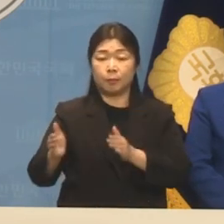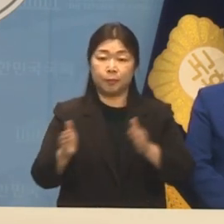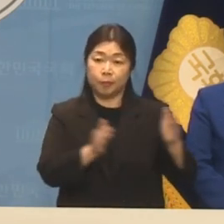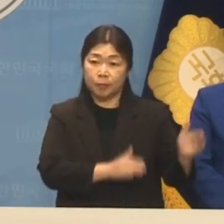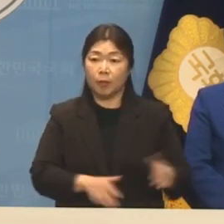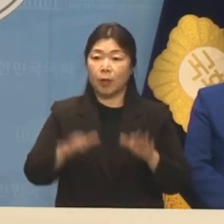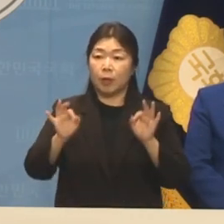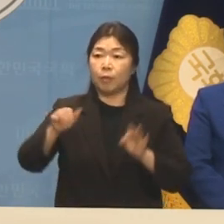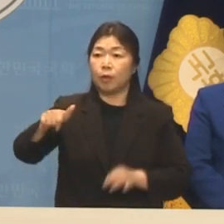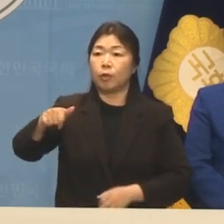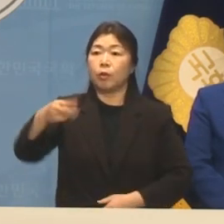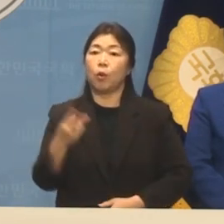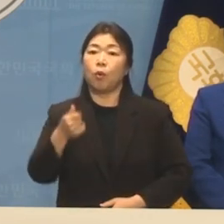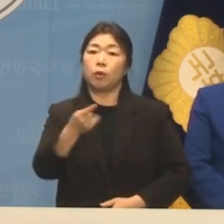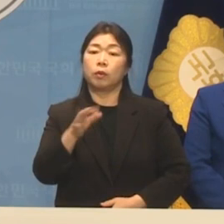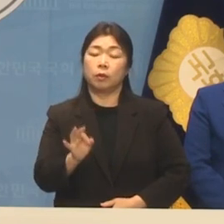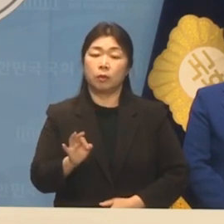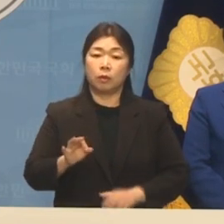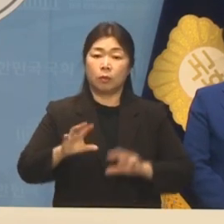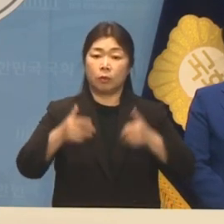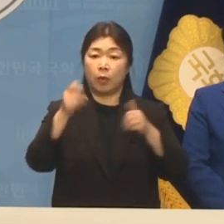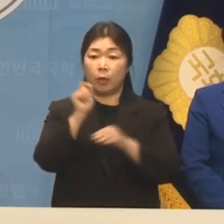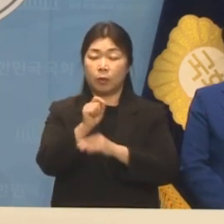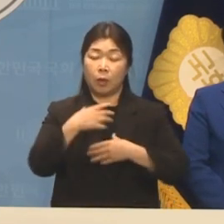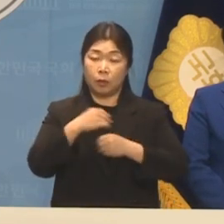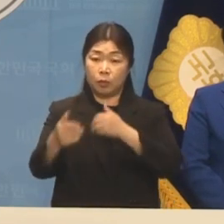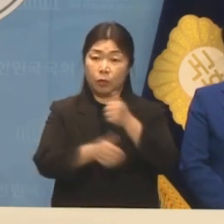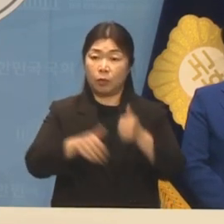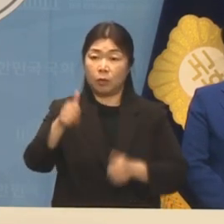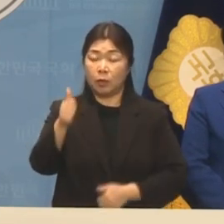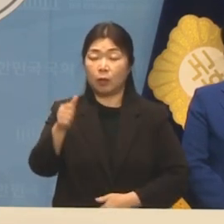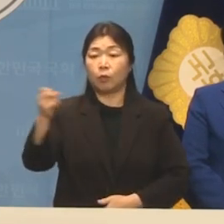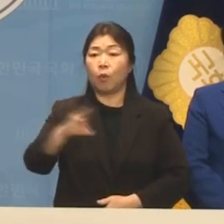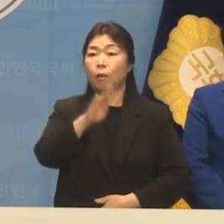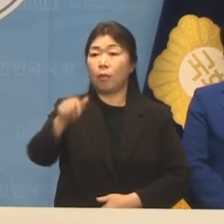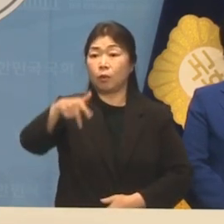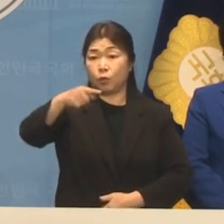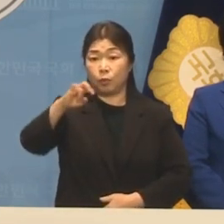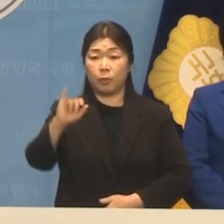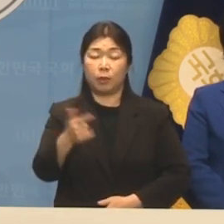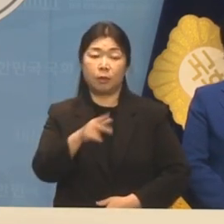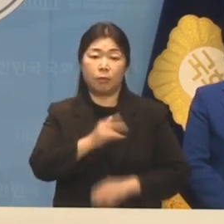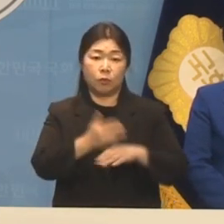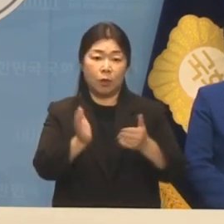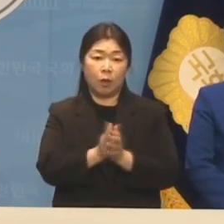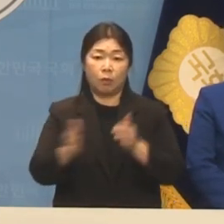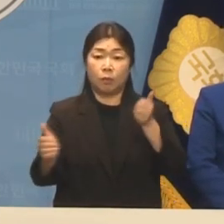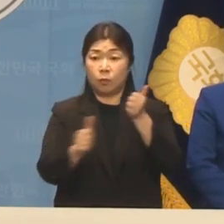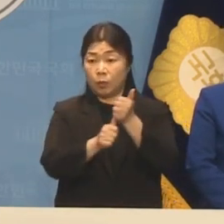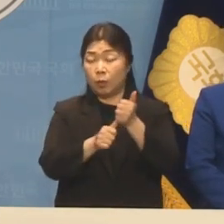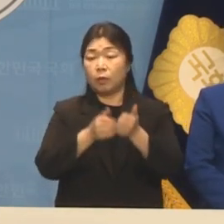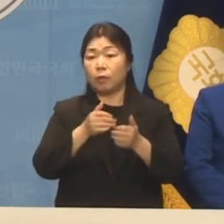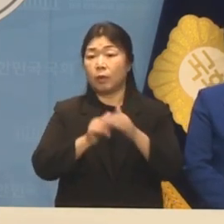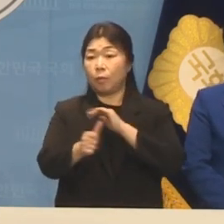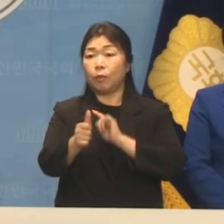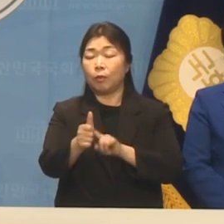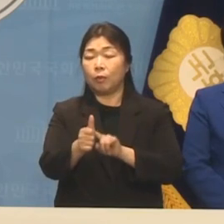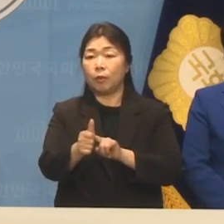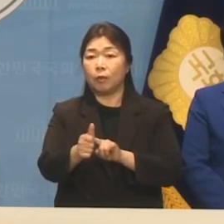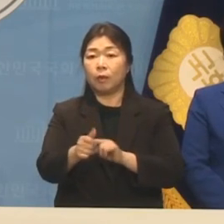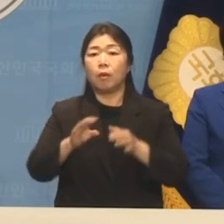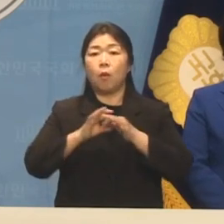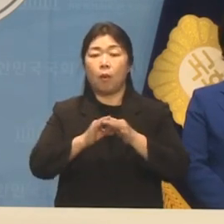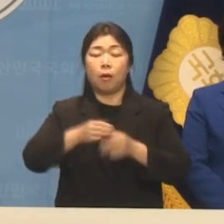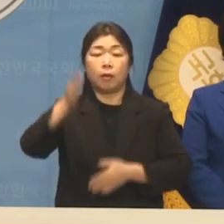그다음에 김교웅 국회 행정안전위원장과 박주민 더불어민주당 원내 수석 부대표께서